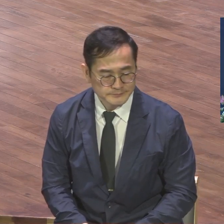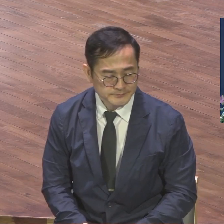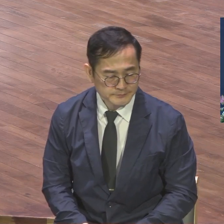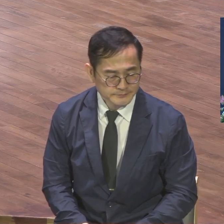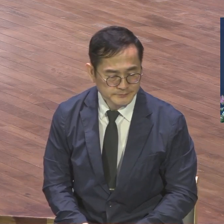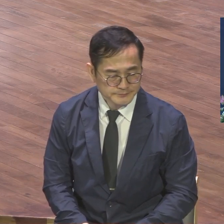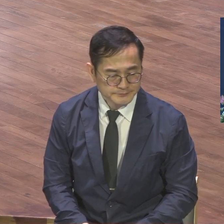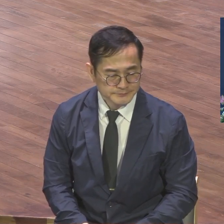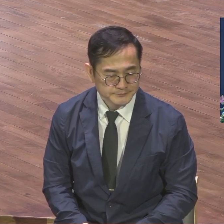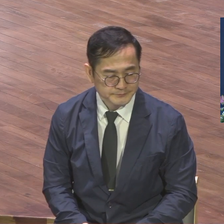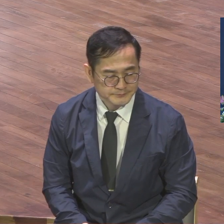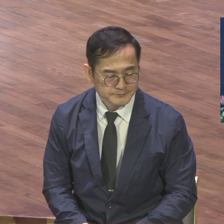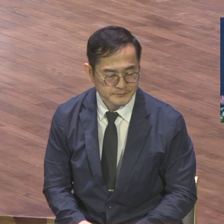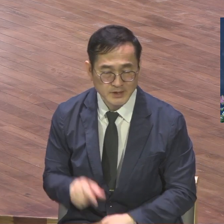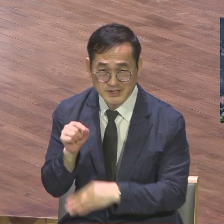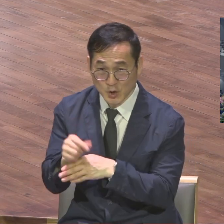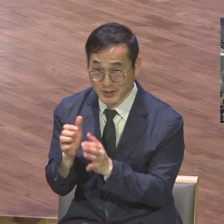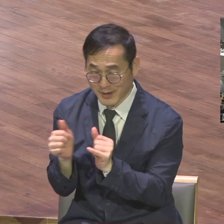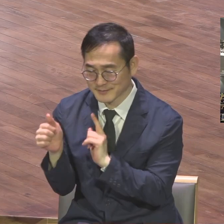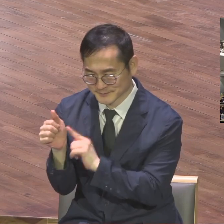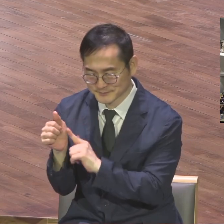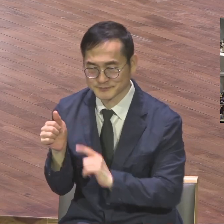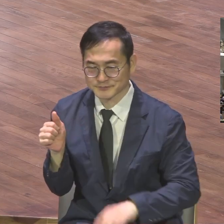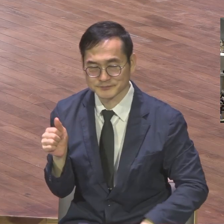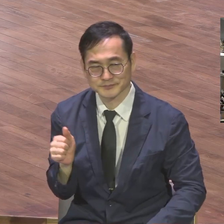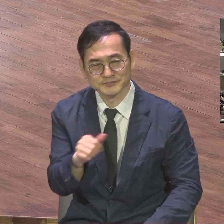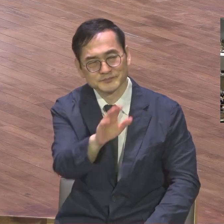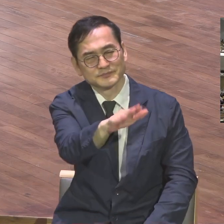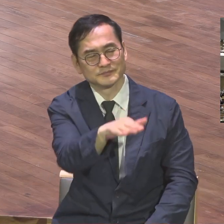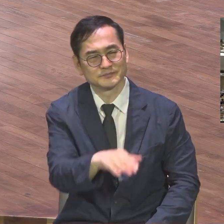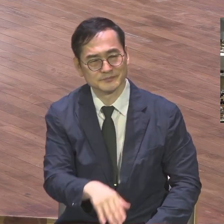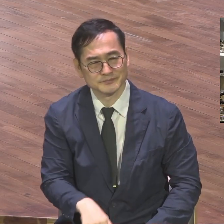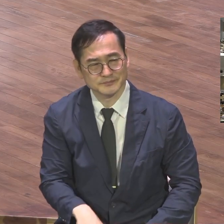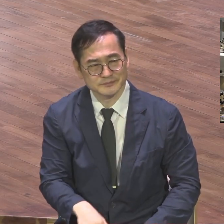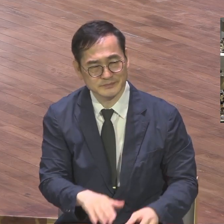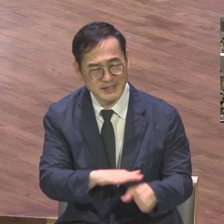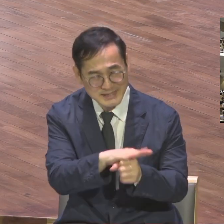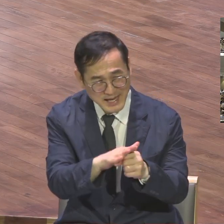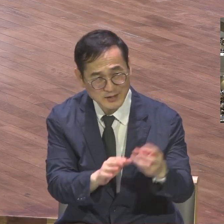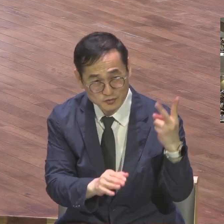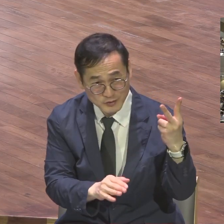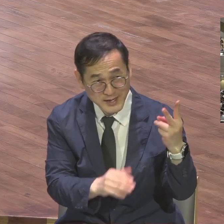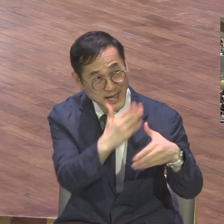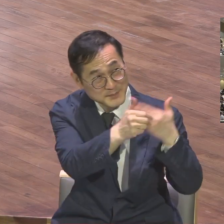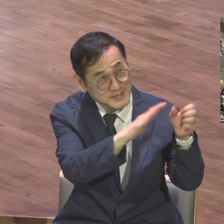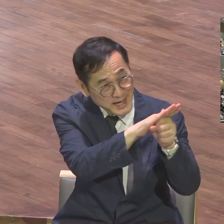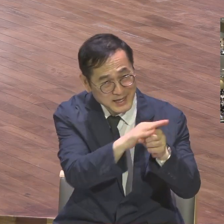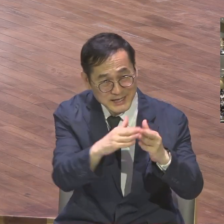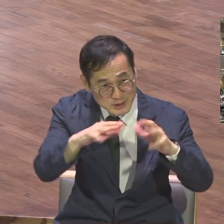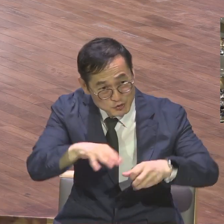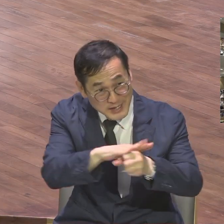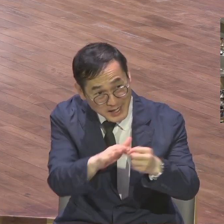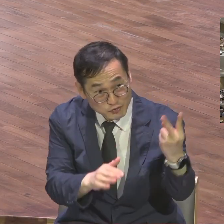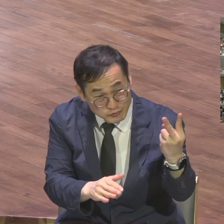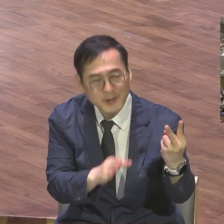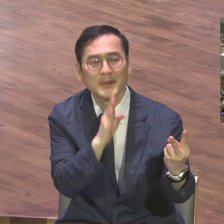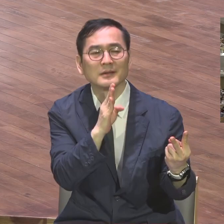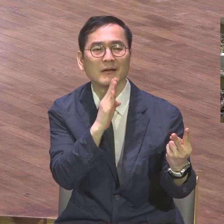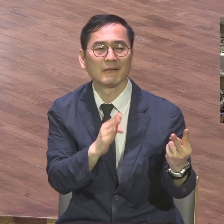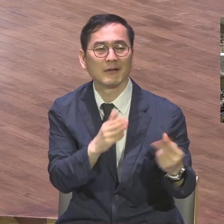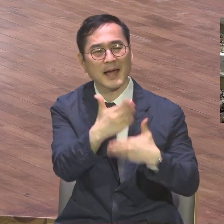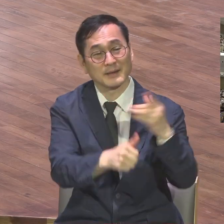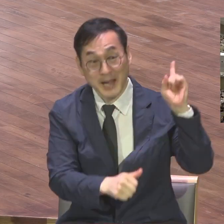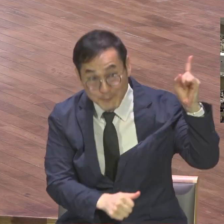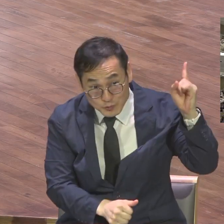32절을 봅니다. 서기관이 이르되 선생님이여 옳소이다. 하나님은 한 분이시여 그 외에 다른 데가 없다